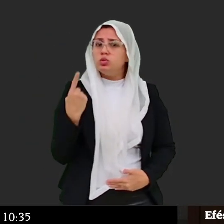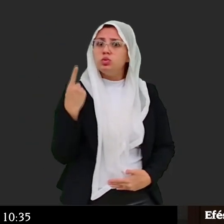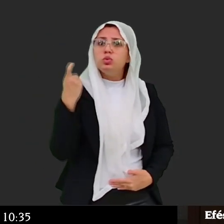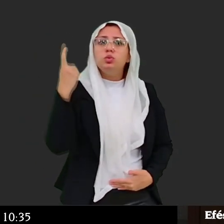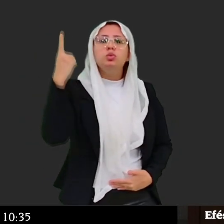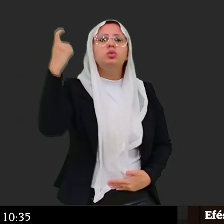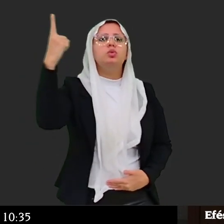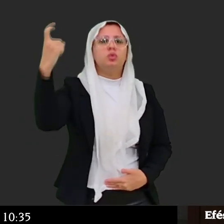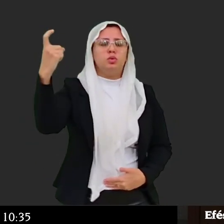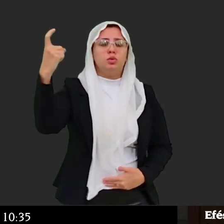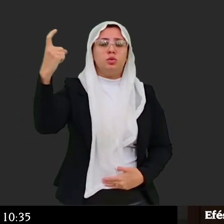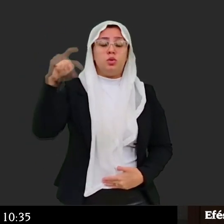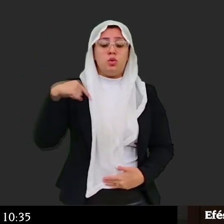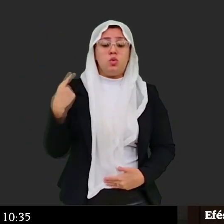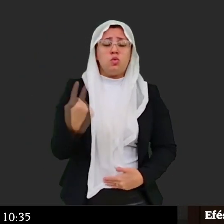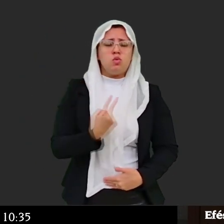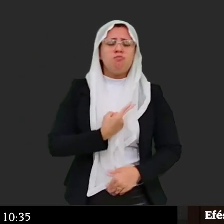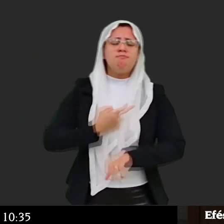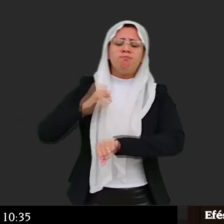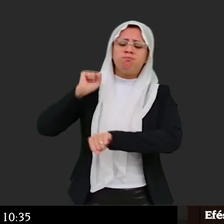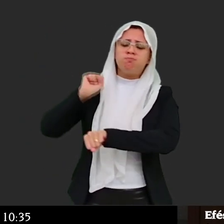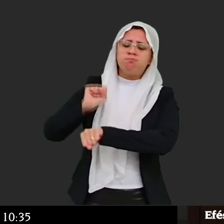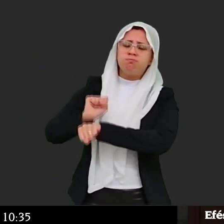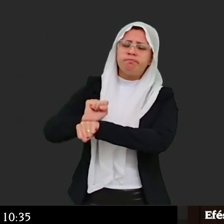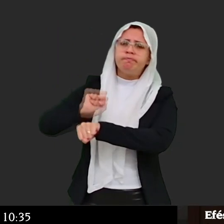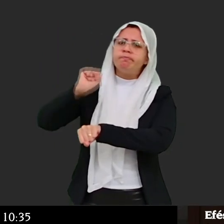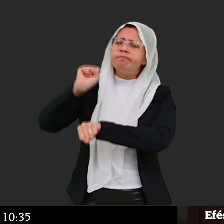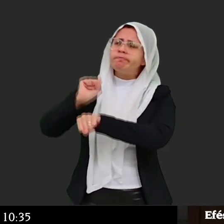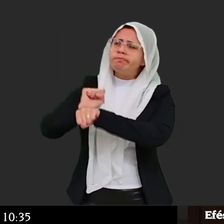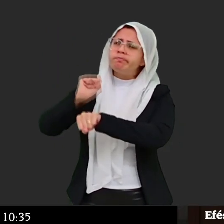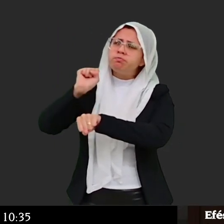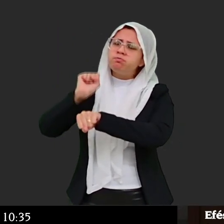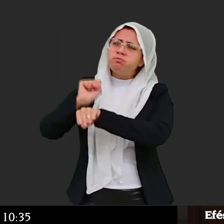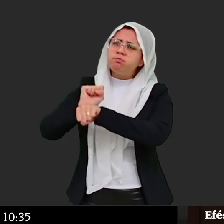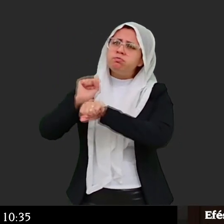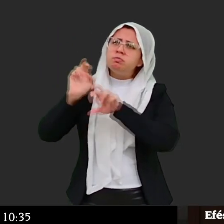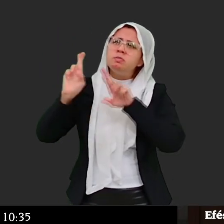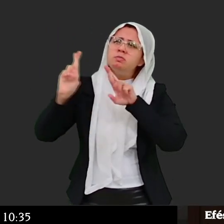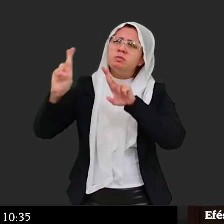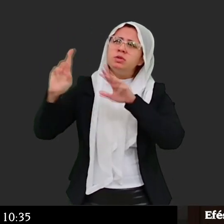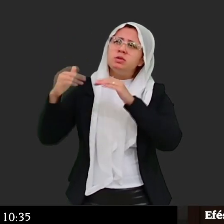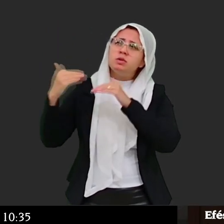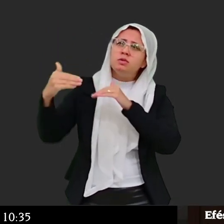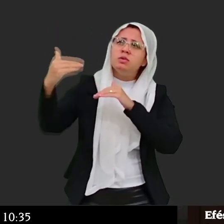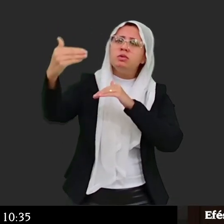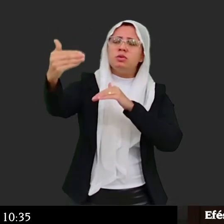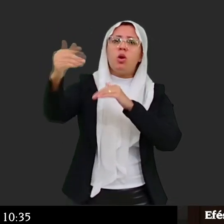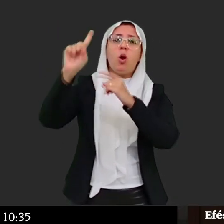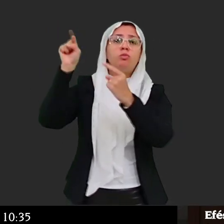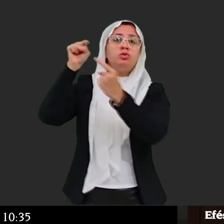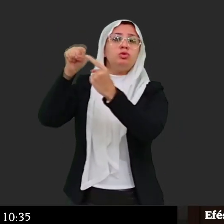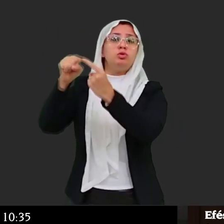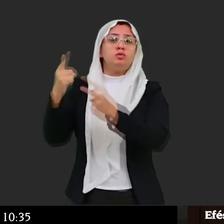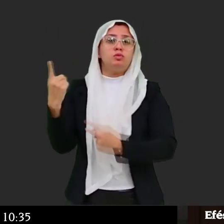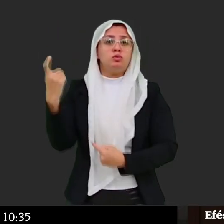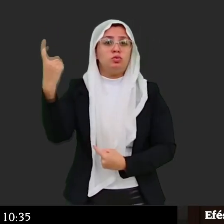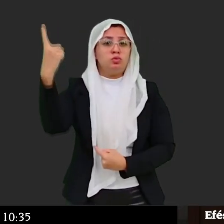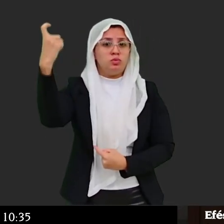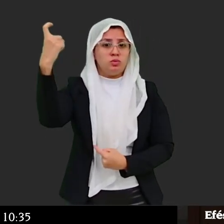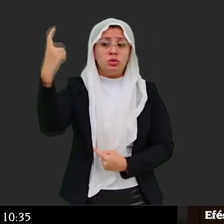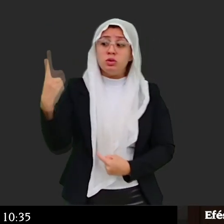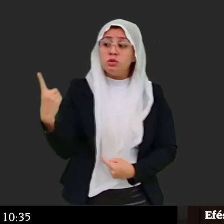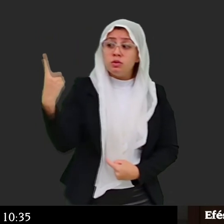só esperança da vossa vocação. Um só Senhor, uma só